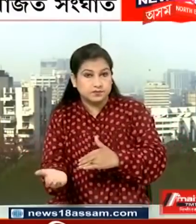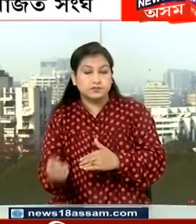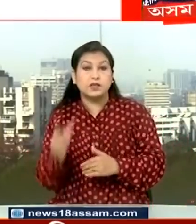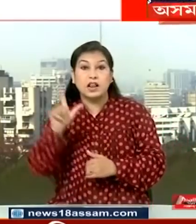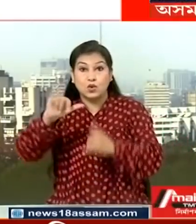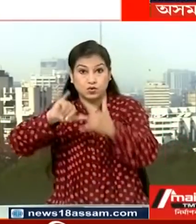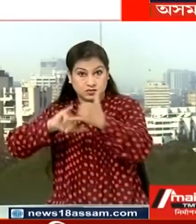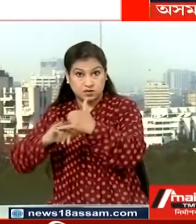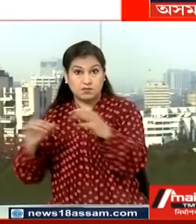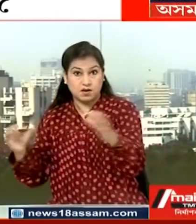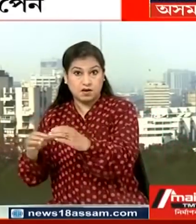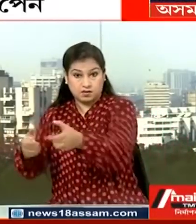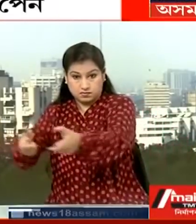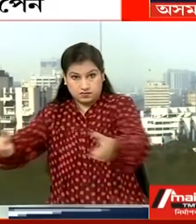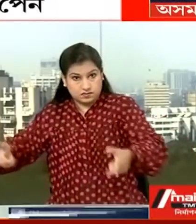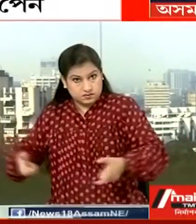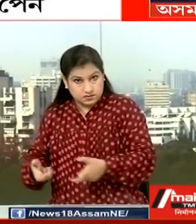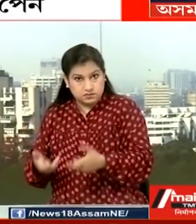लोकसभा का सत्र